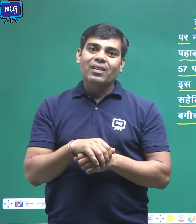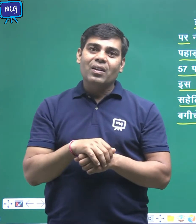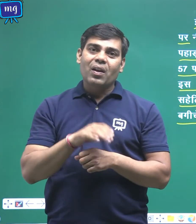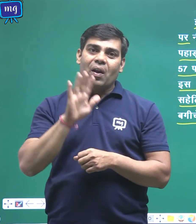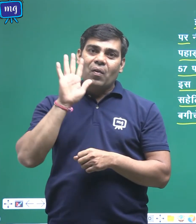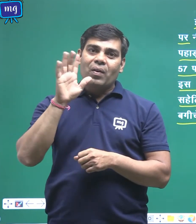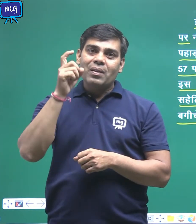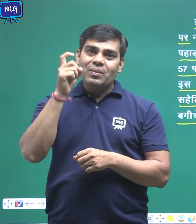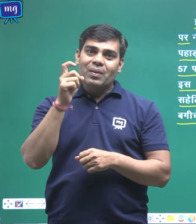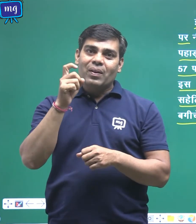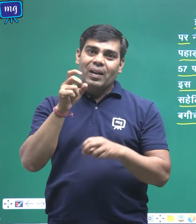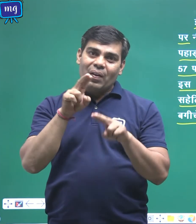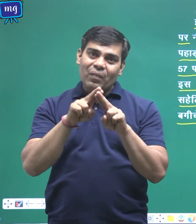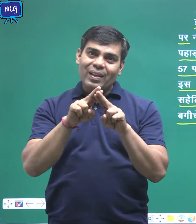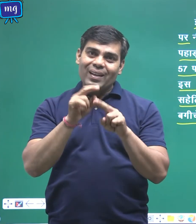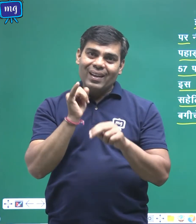57 फीट है,